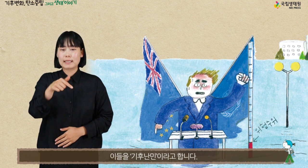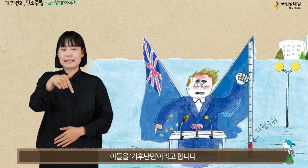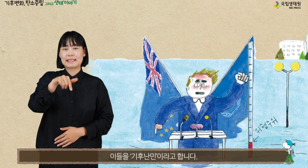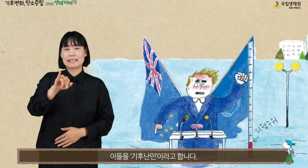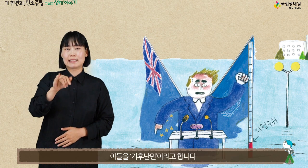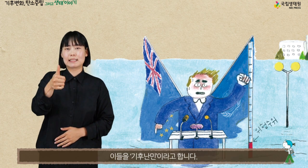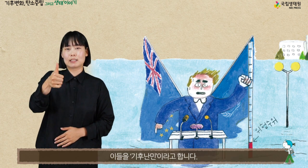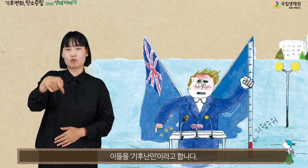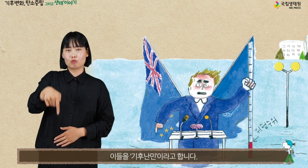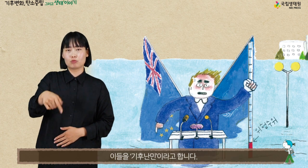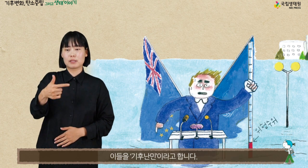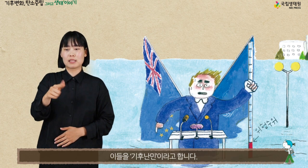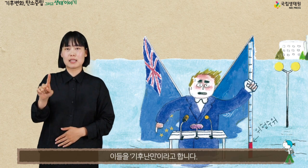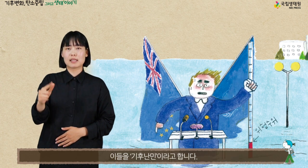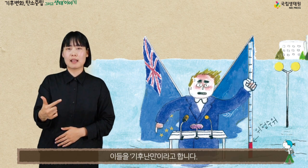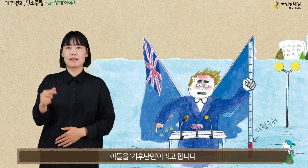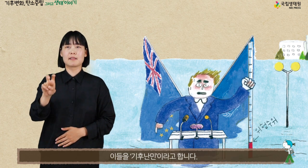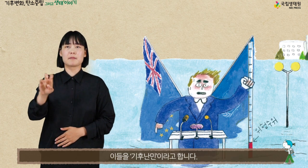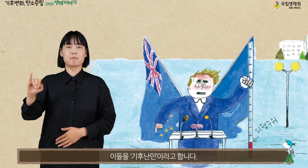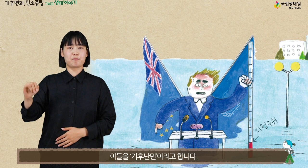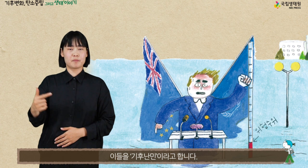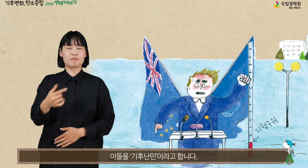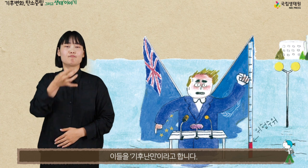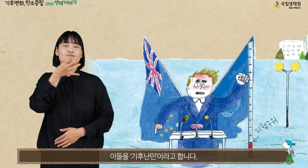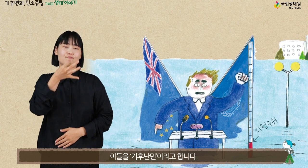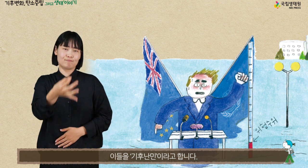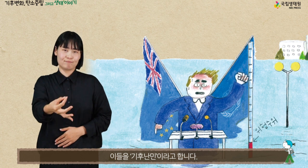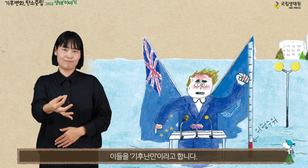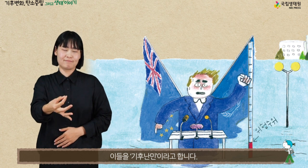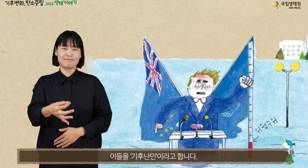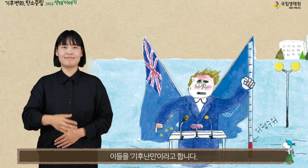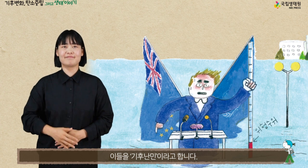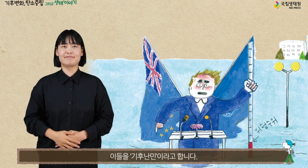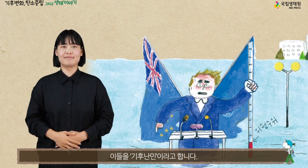이들을 기후 난민이라고 합니다.